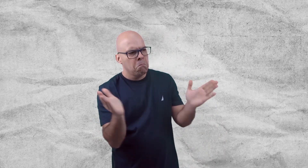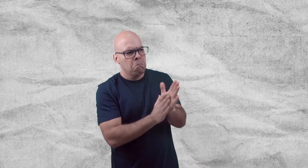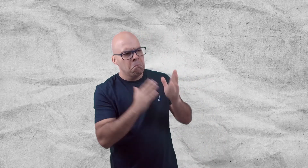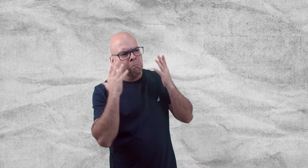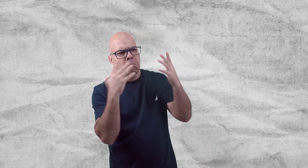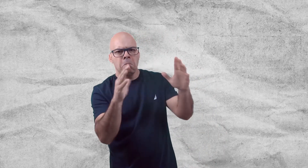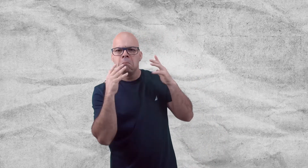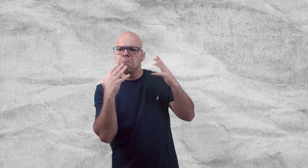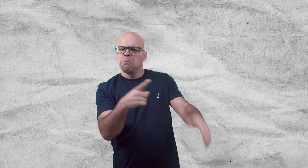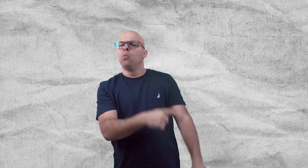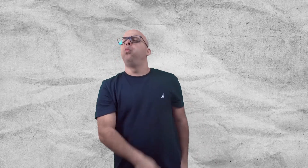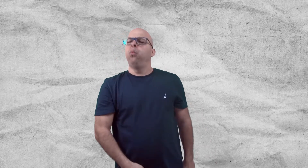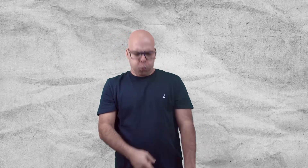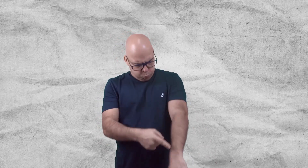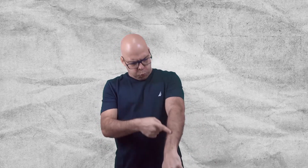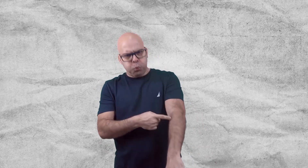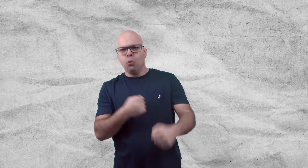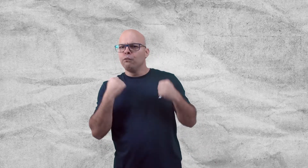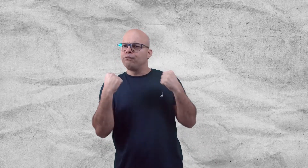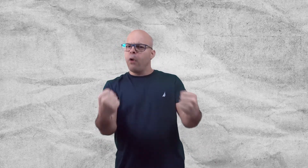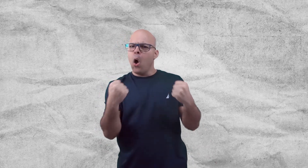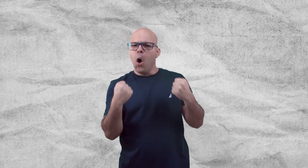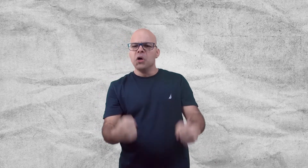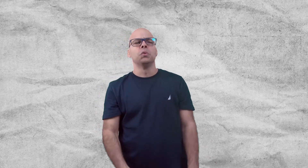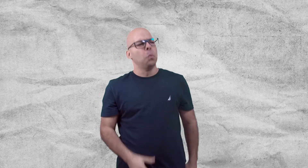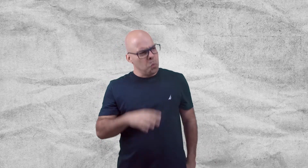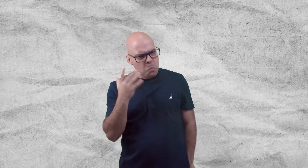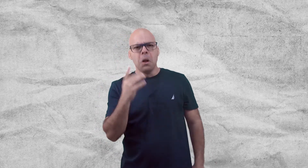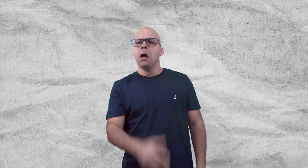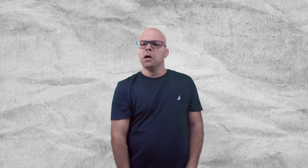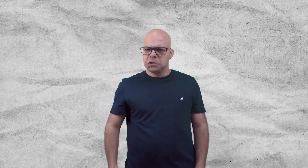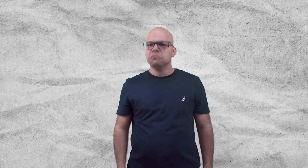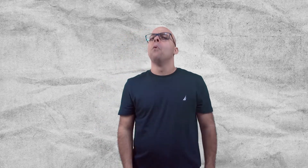impressionante. Eu fico até arrepiado com a coragem de Louise.